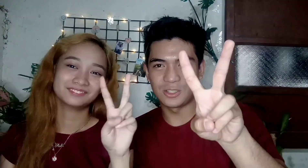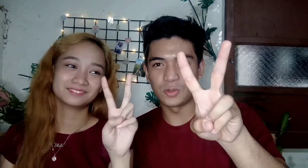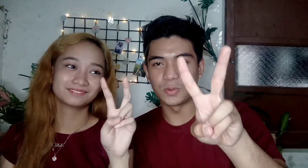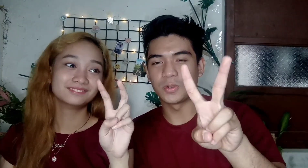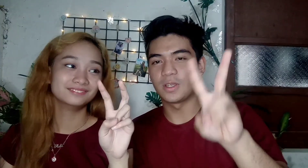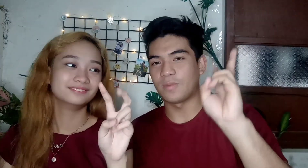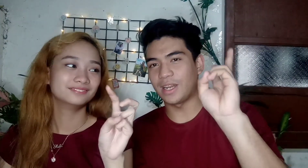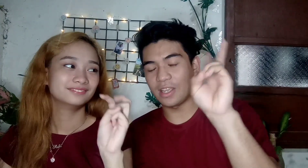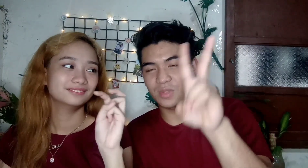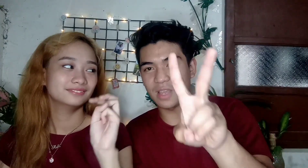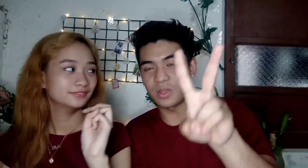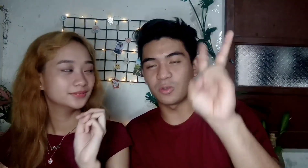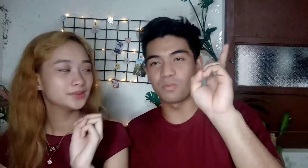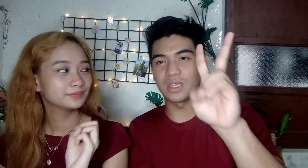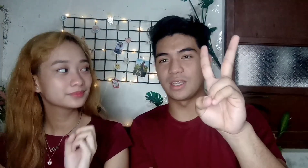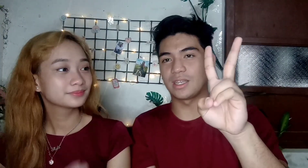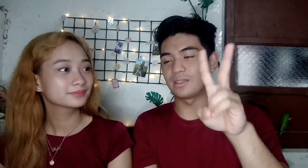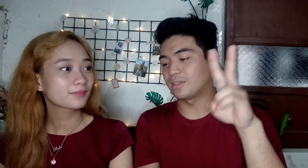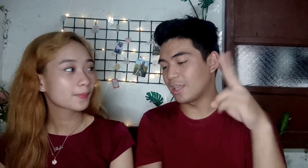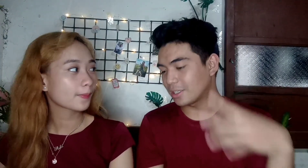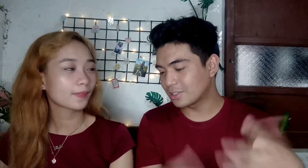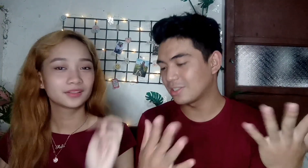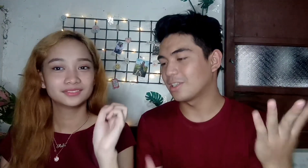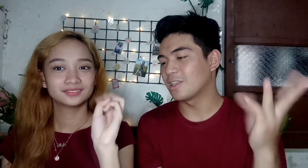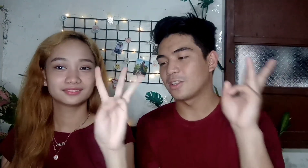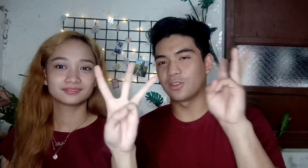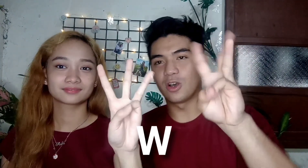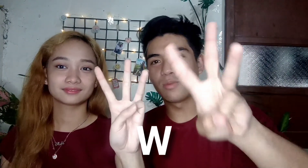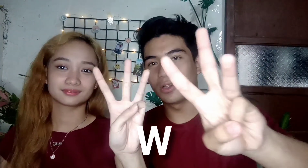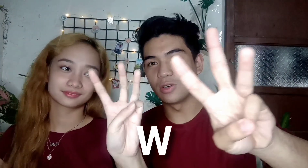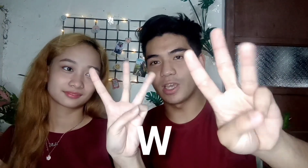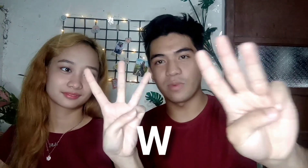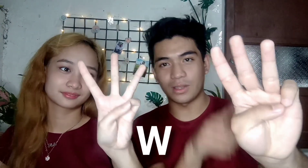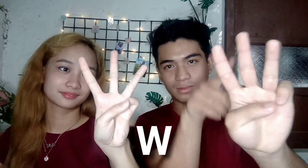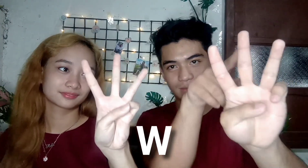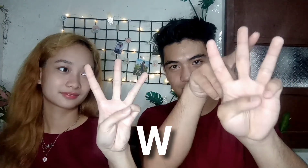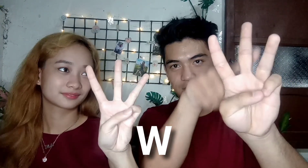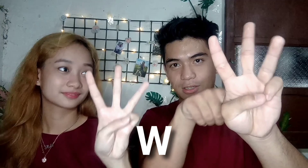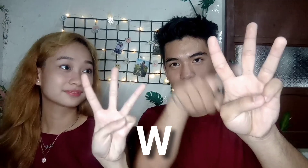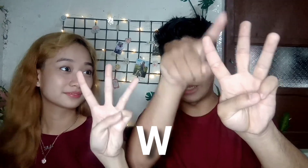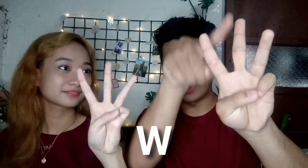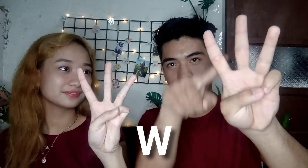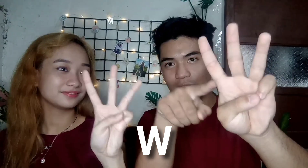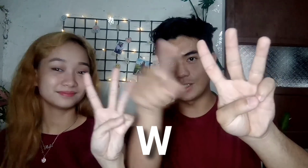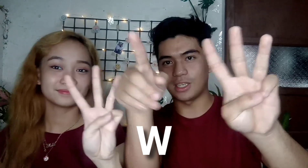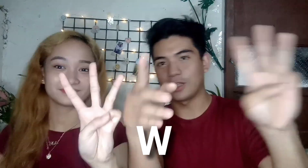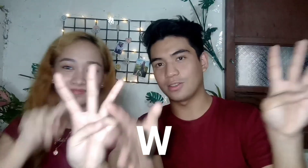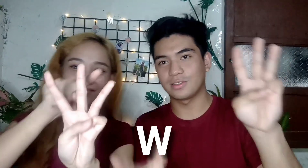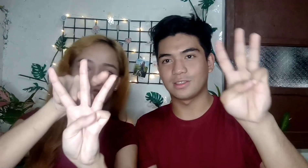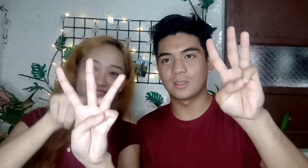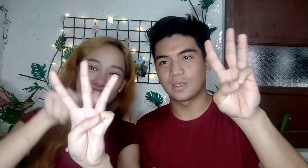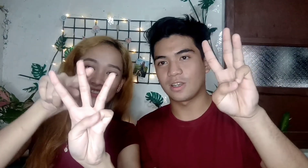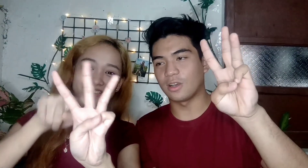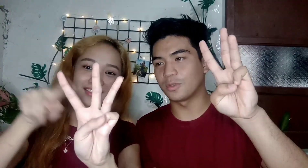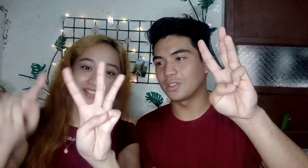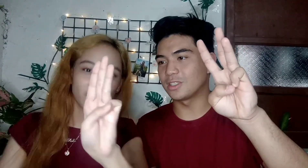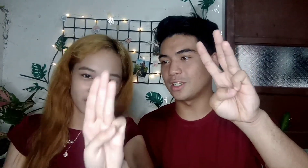2. Parang lang yung number 2, B na yan. Next, W. Ayan, parang ganun lang naman yan, guys. Ayan na. Common sense